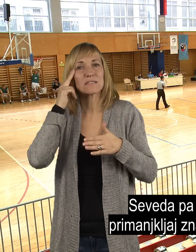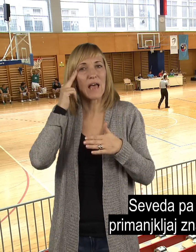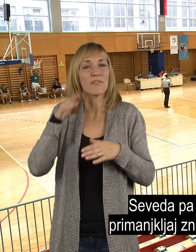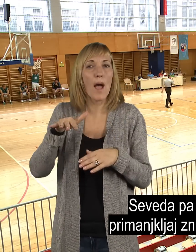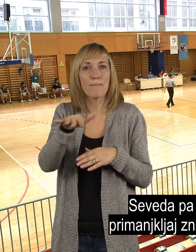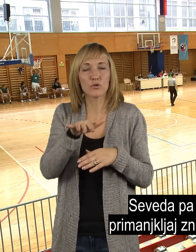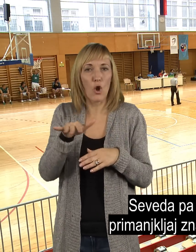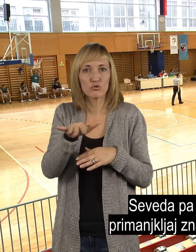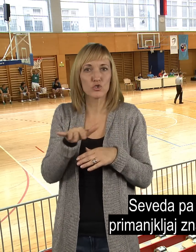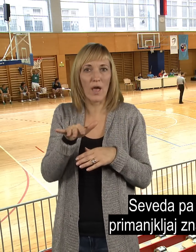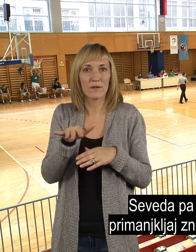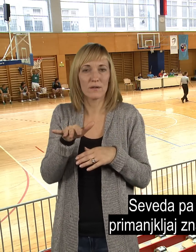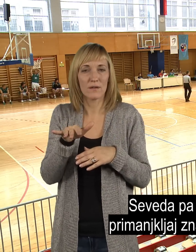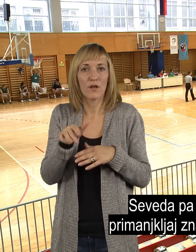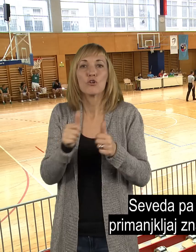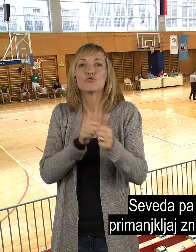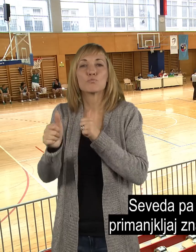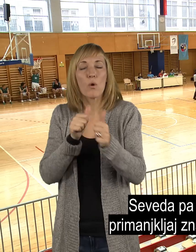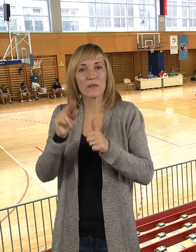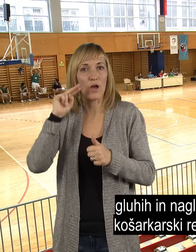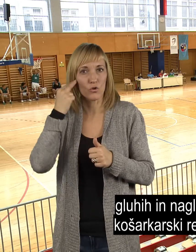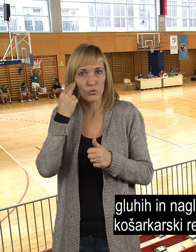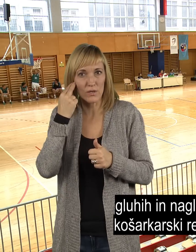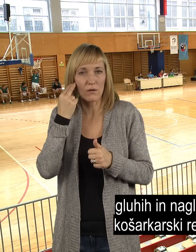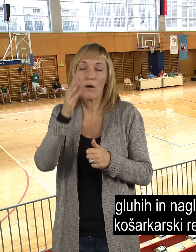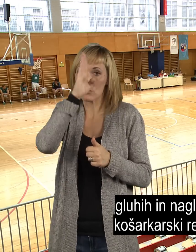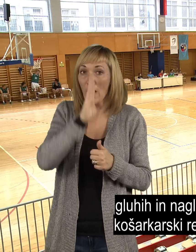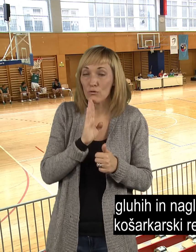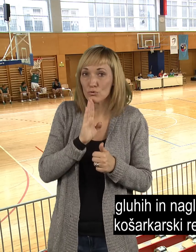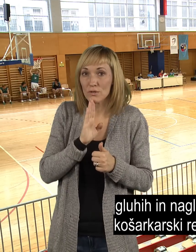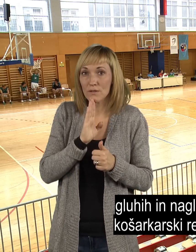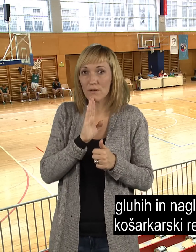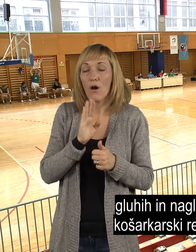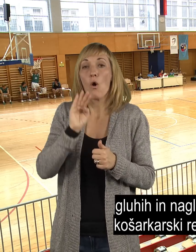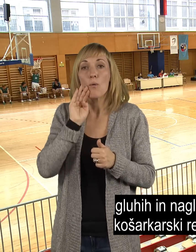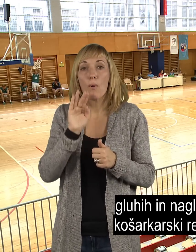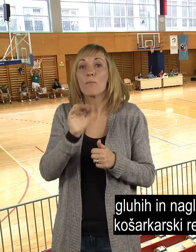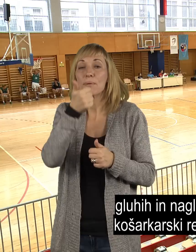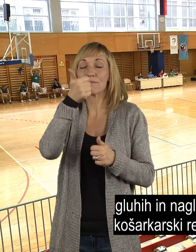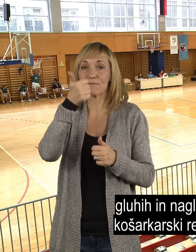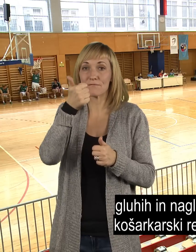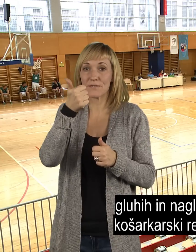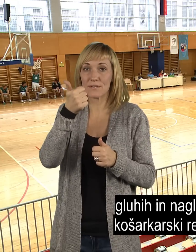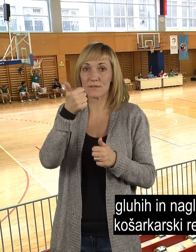umanjak znanja z področja športa naglušnih in gluhih, bo v